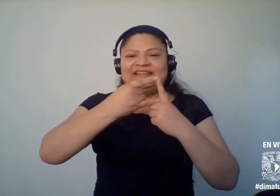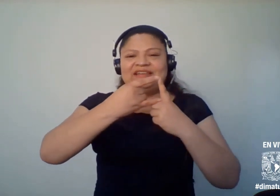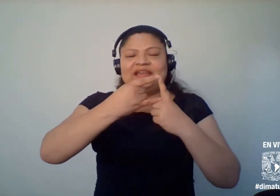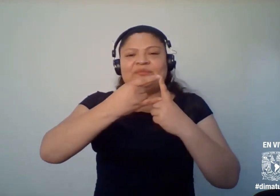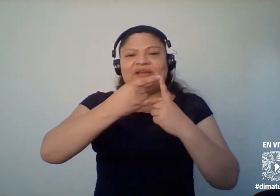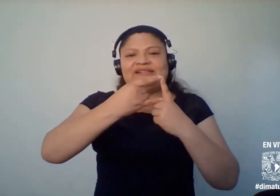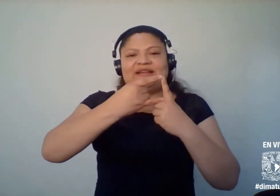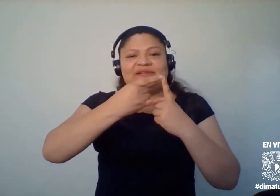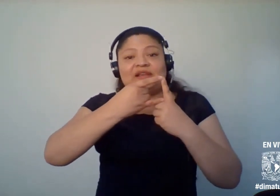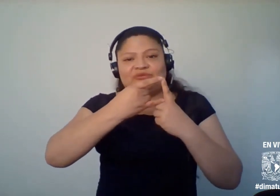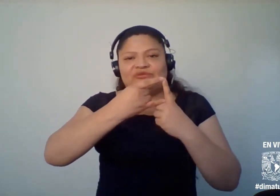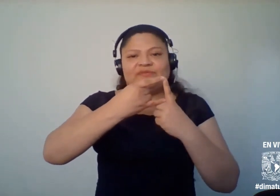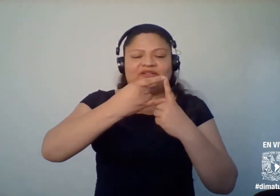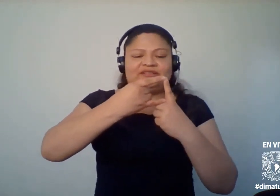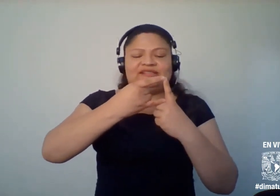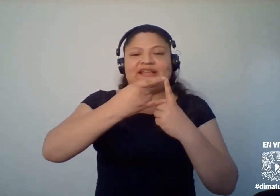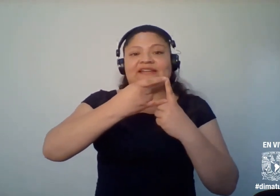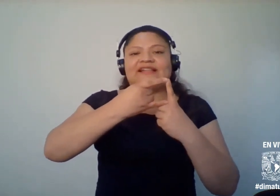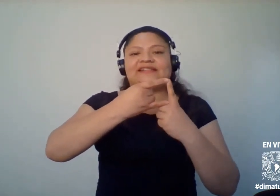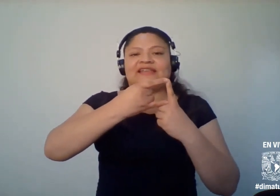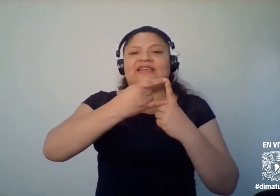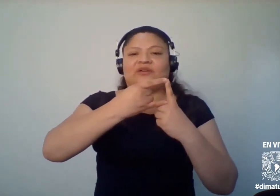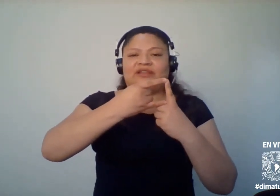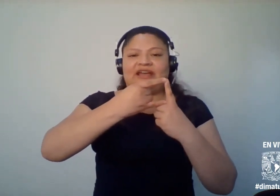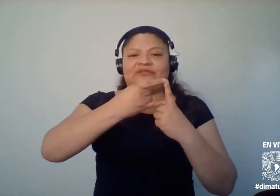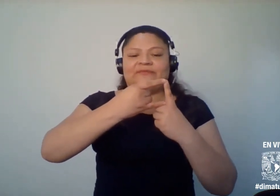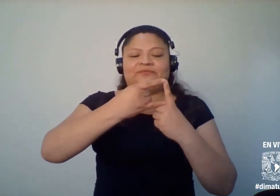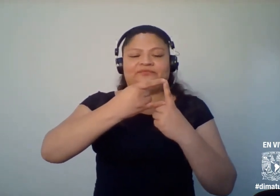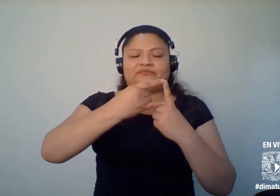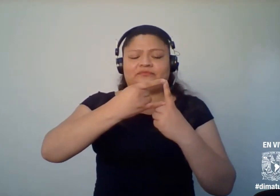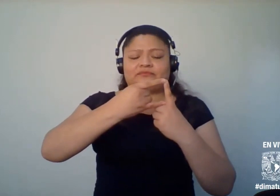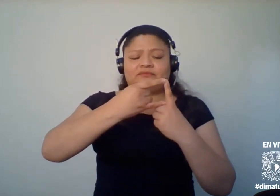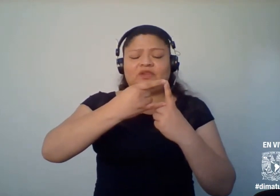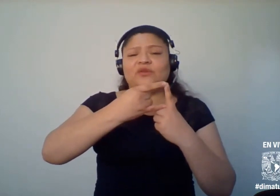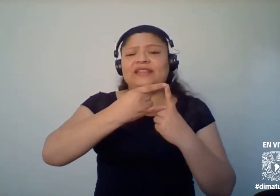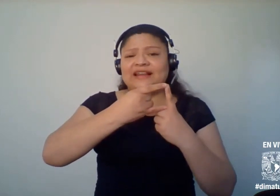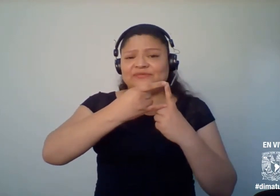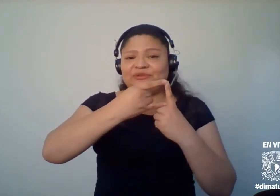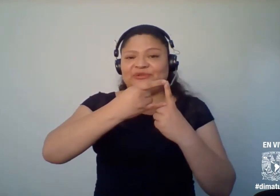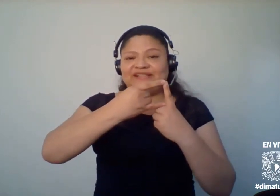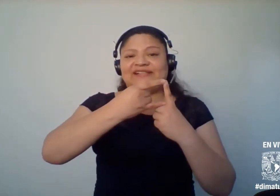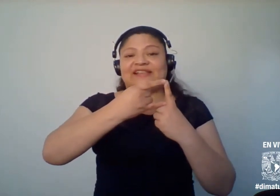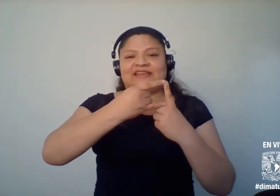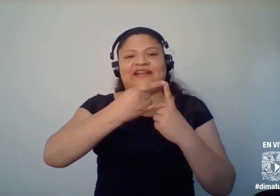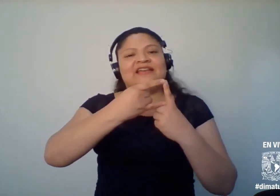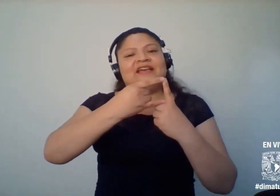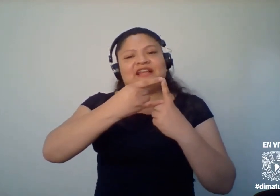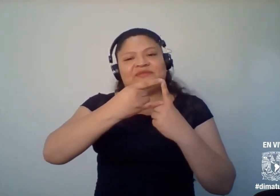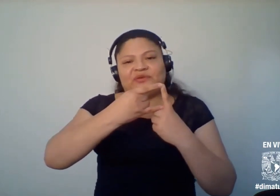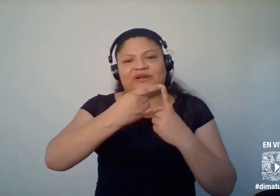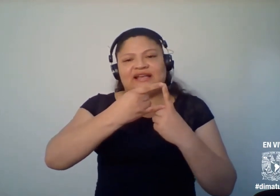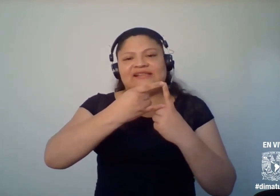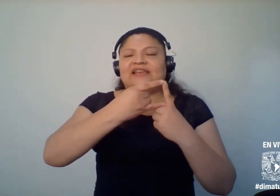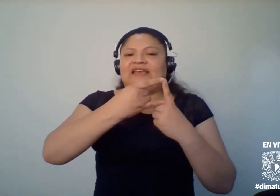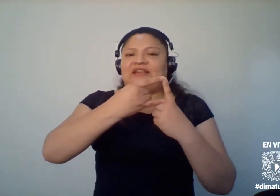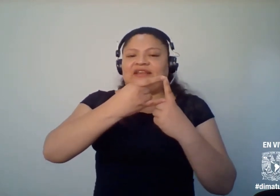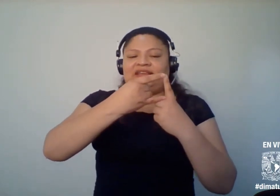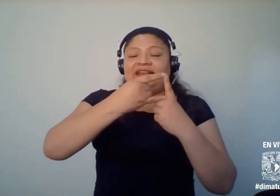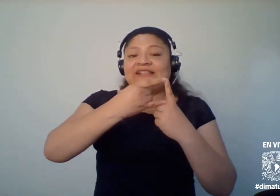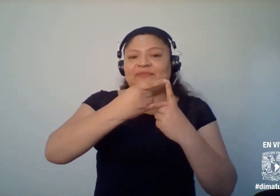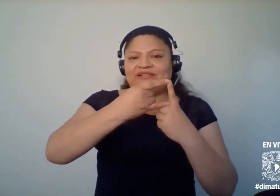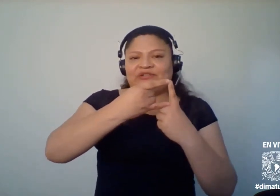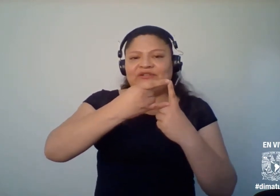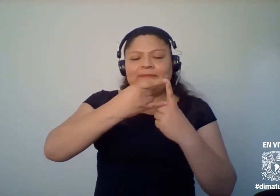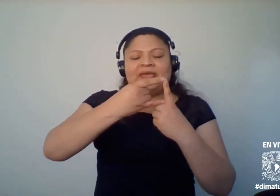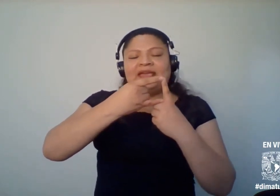es, pues tal vez algunos me contesten que es la seña de cuadrado. Una de las virtudes de señar las figuras en